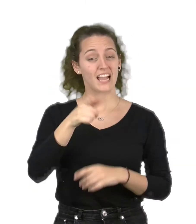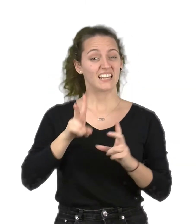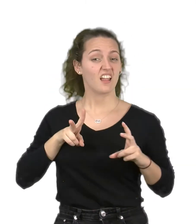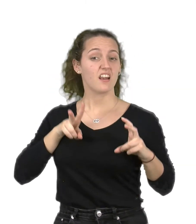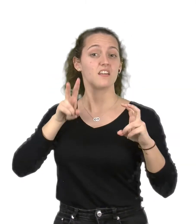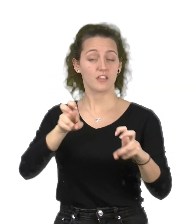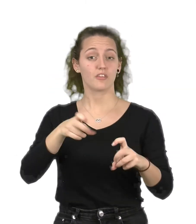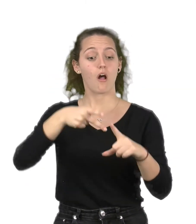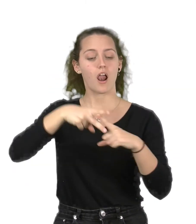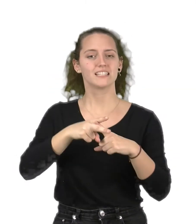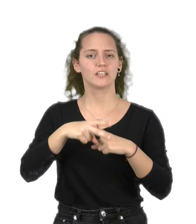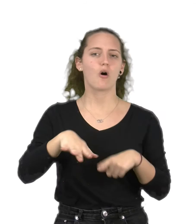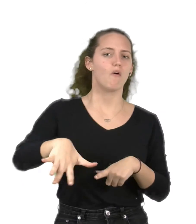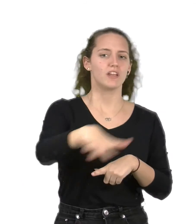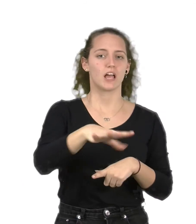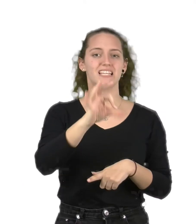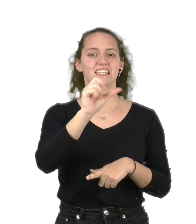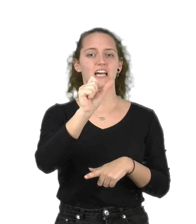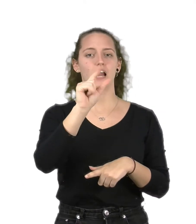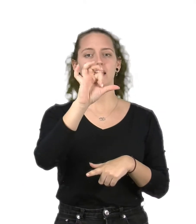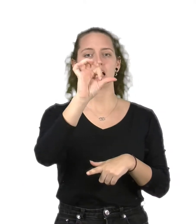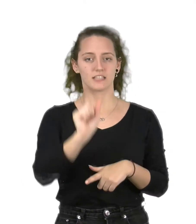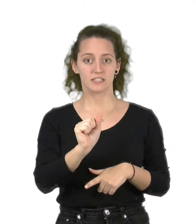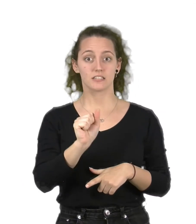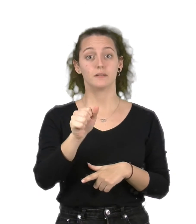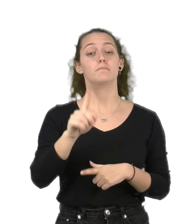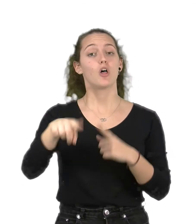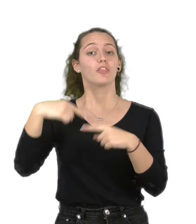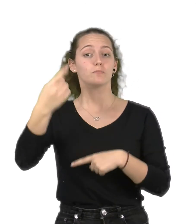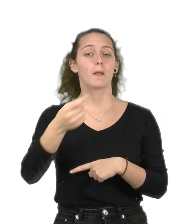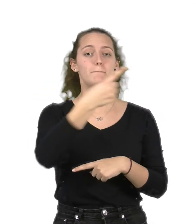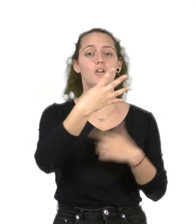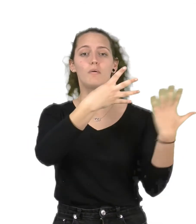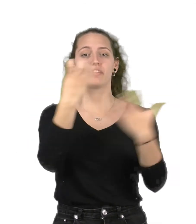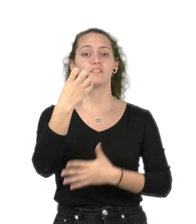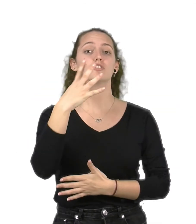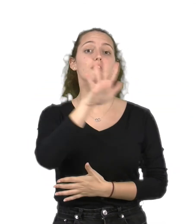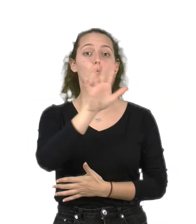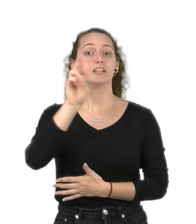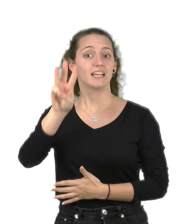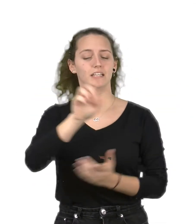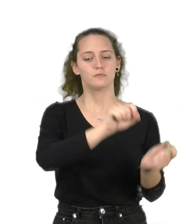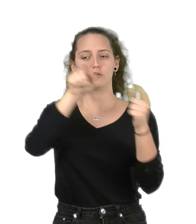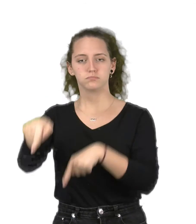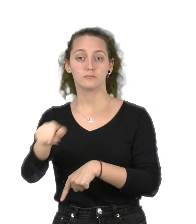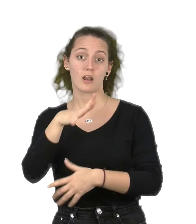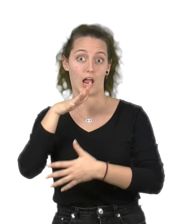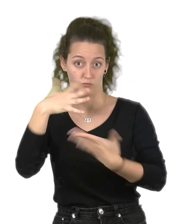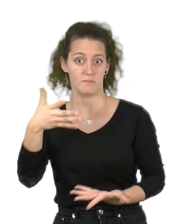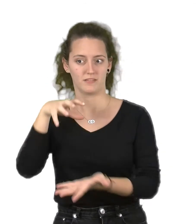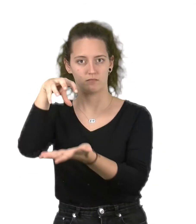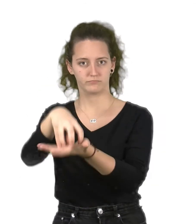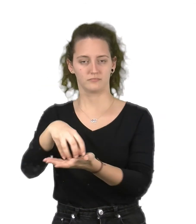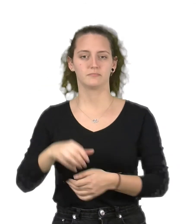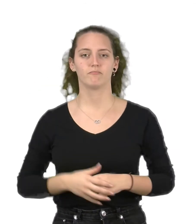sus inicios, el astillero se ubicaba en Salías, en 1953 se traslada a su